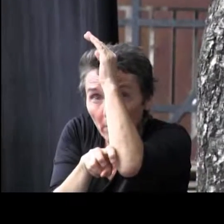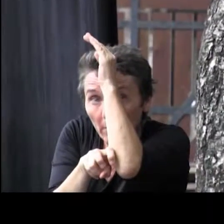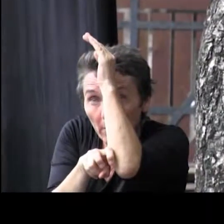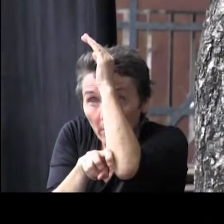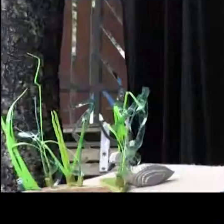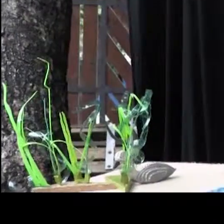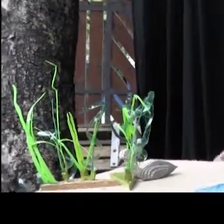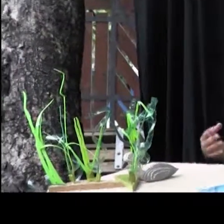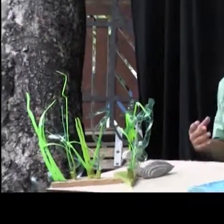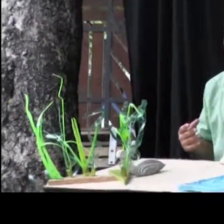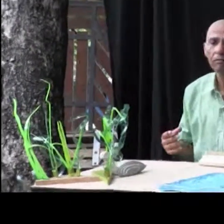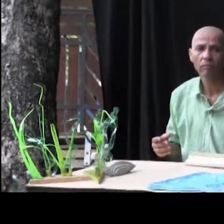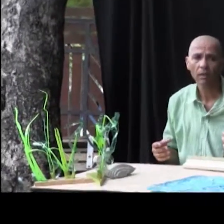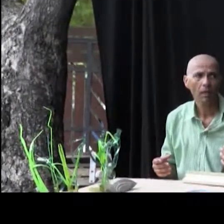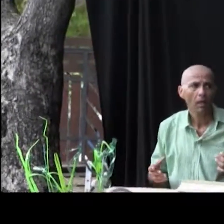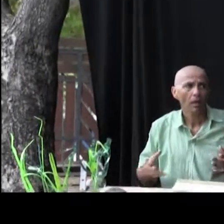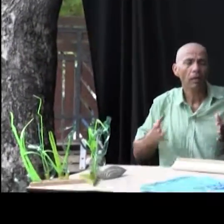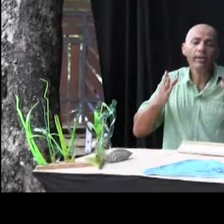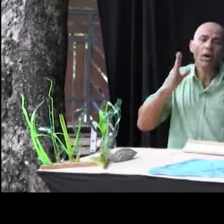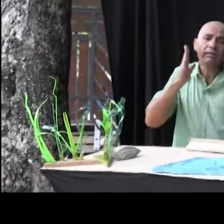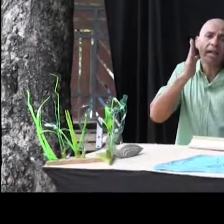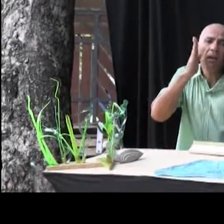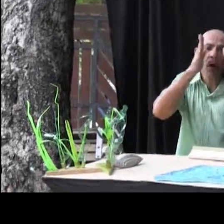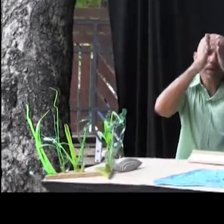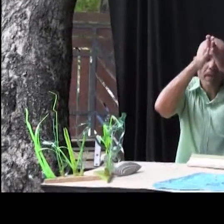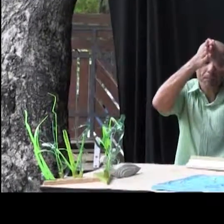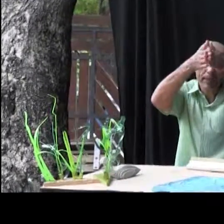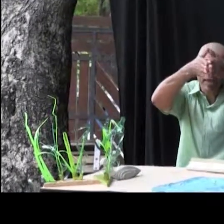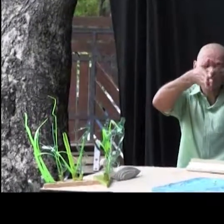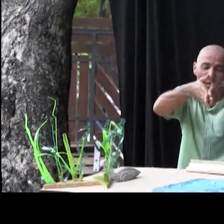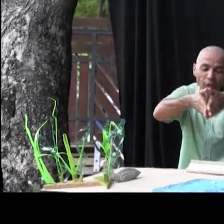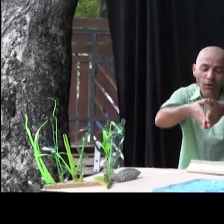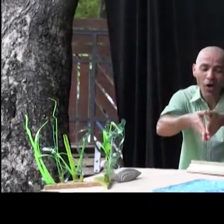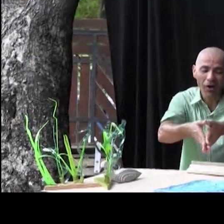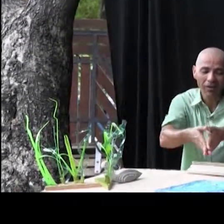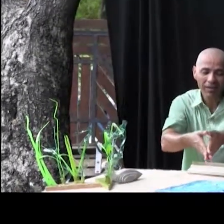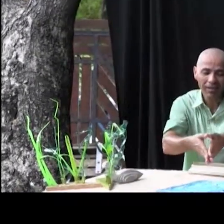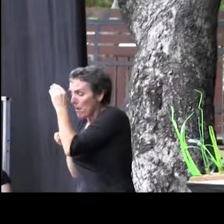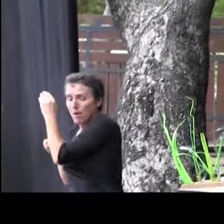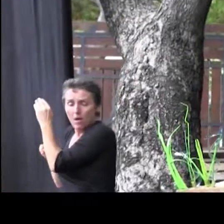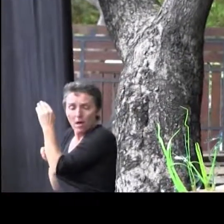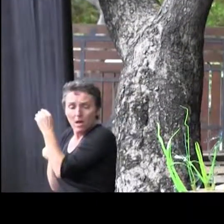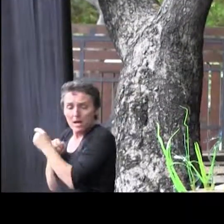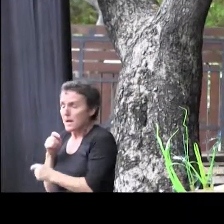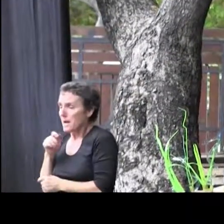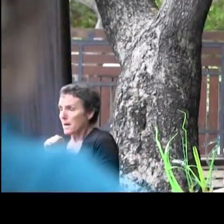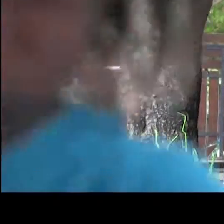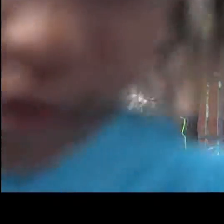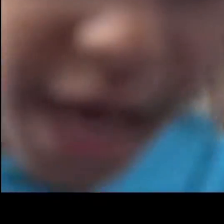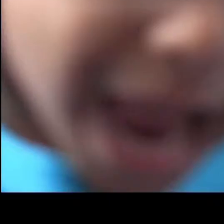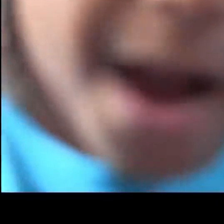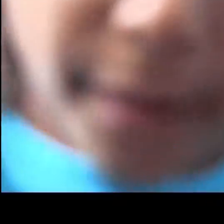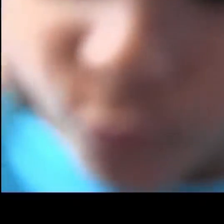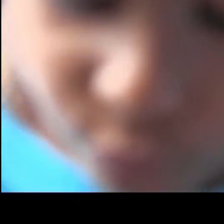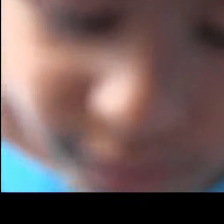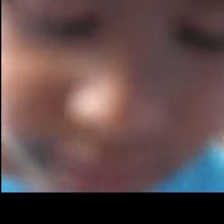autre case. Et puis ça, il aurait tellement aimé piquer une tête dans l'eau, qu'à un moment donné, il a piqué et